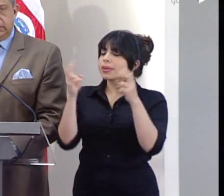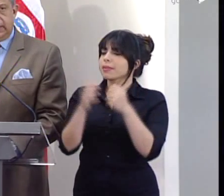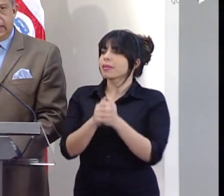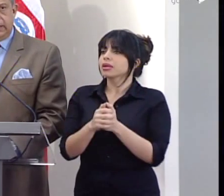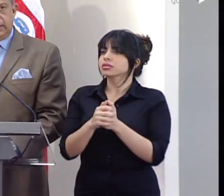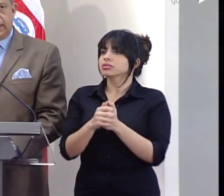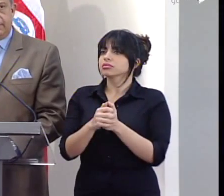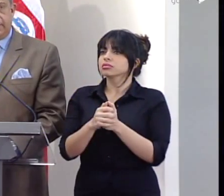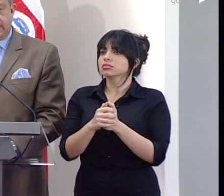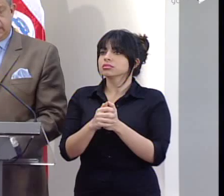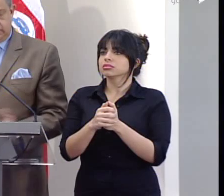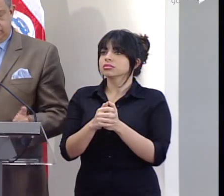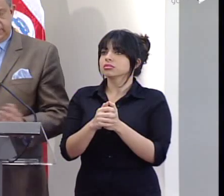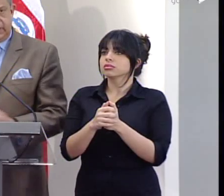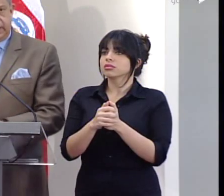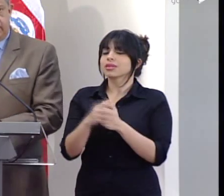la